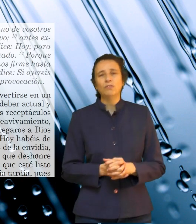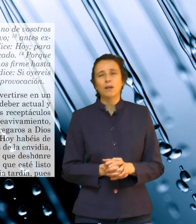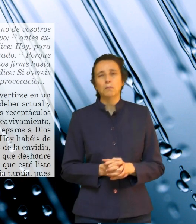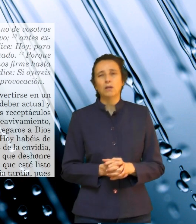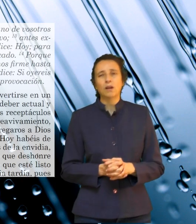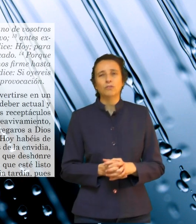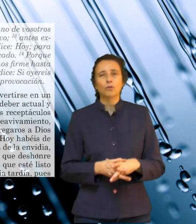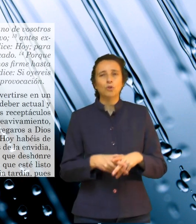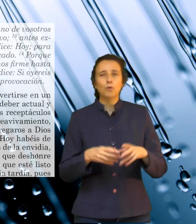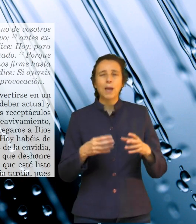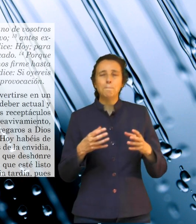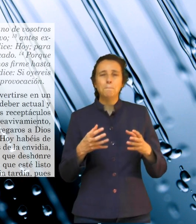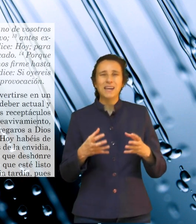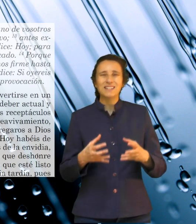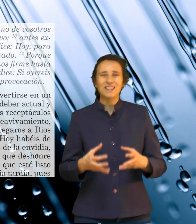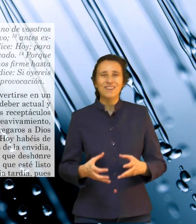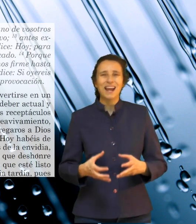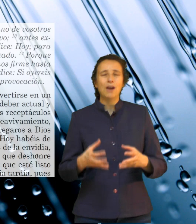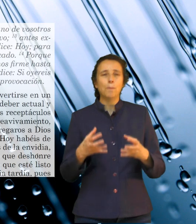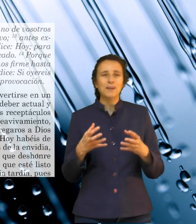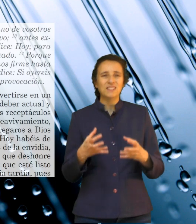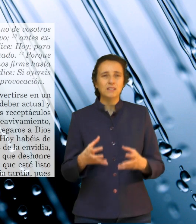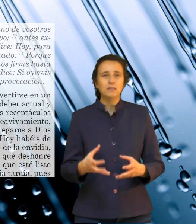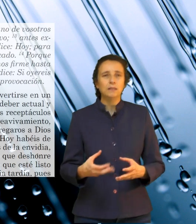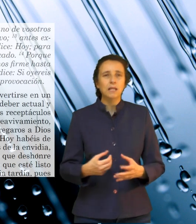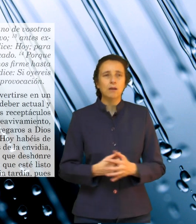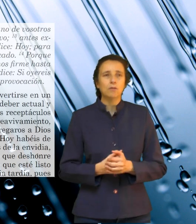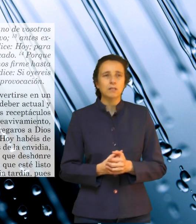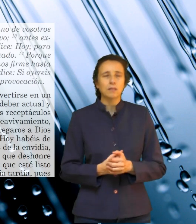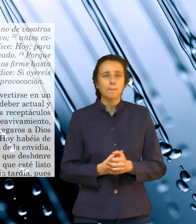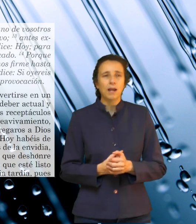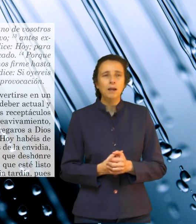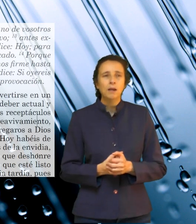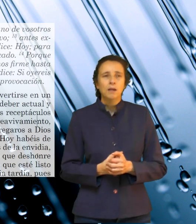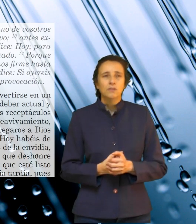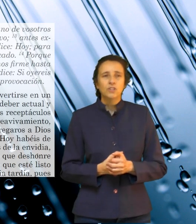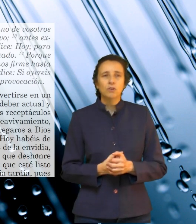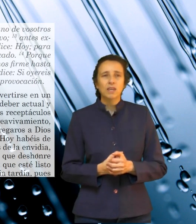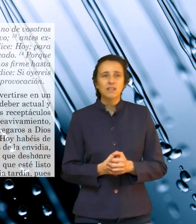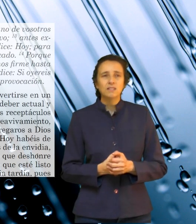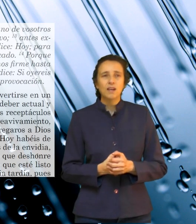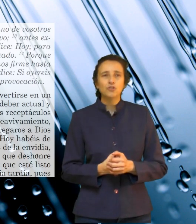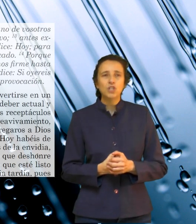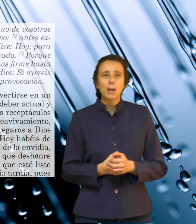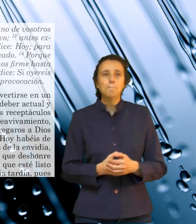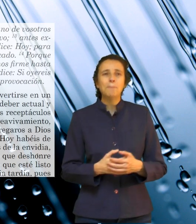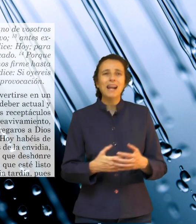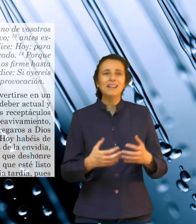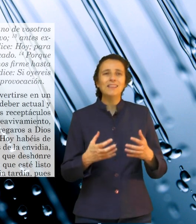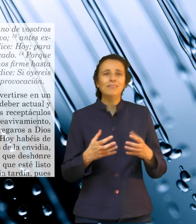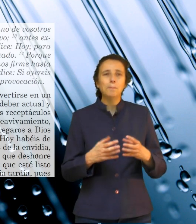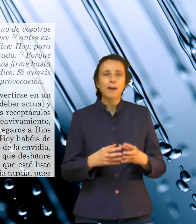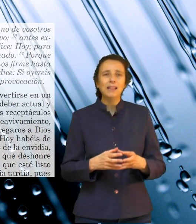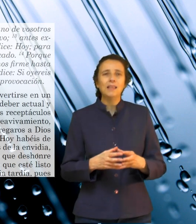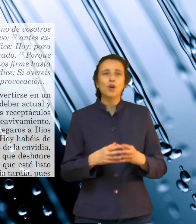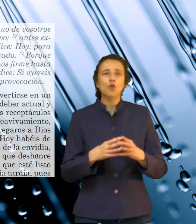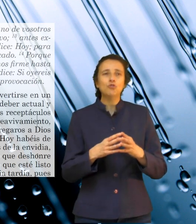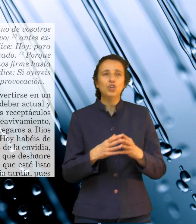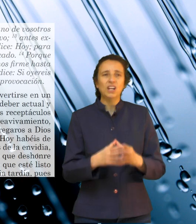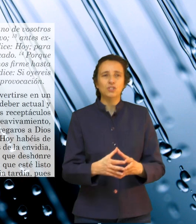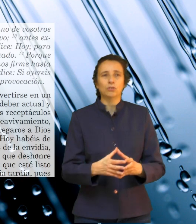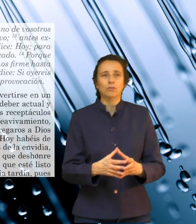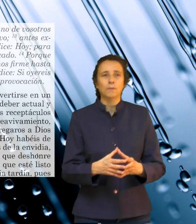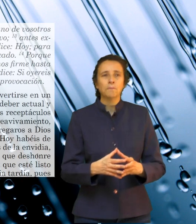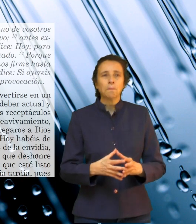voy a endurecer mi corazón, no voy a perseverar o persistir en lo que está mal, sino que deseo ser participante